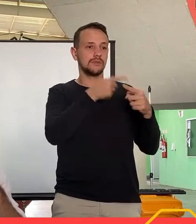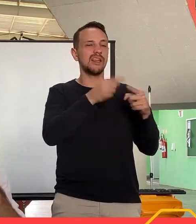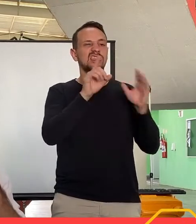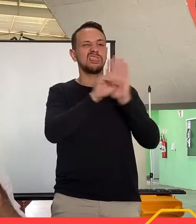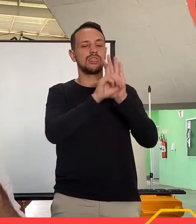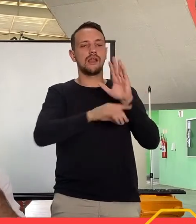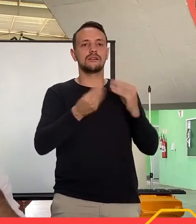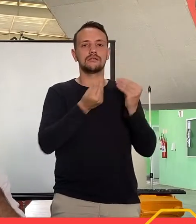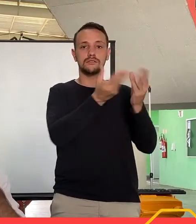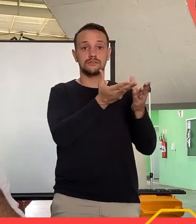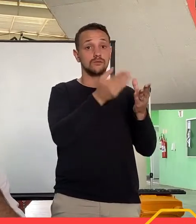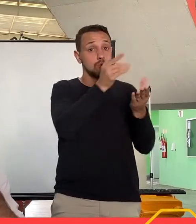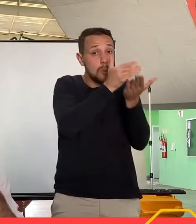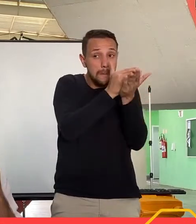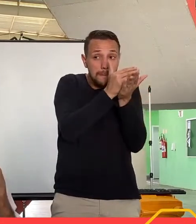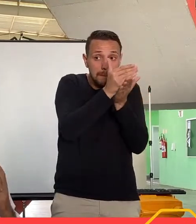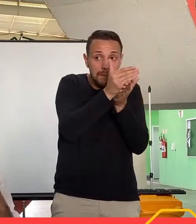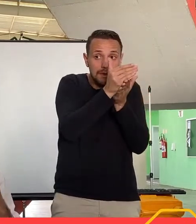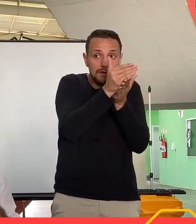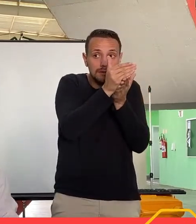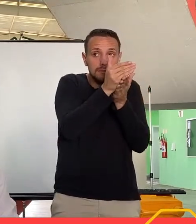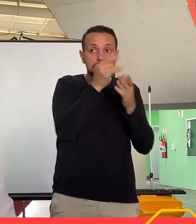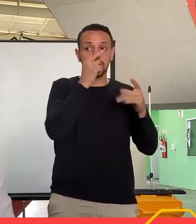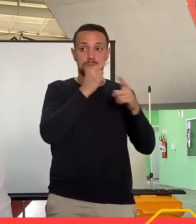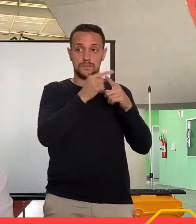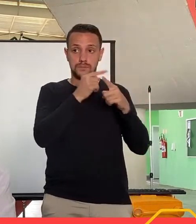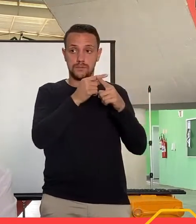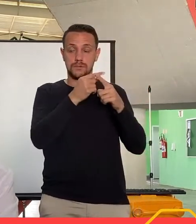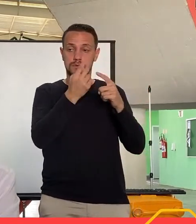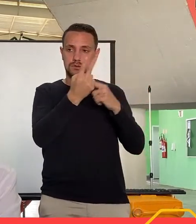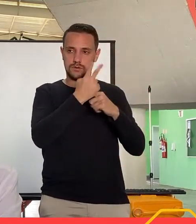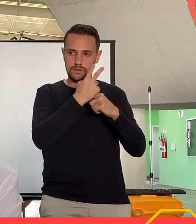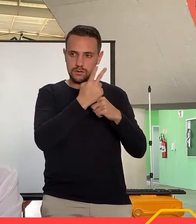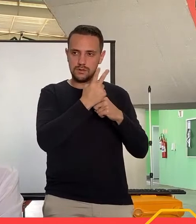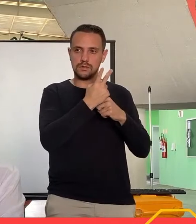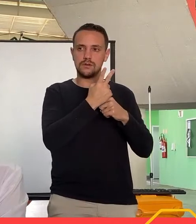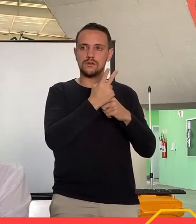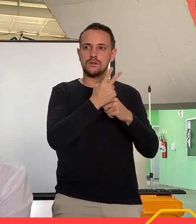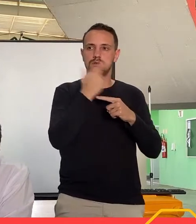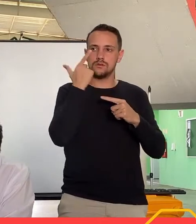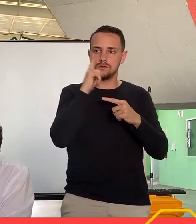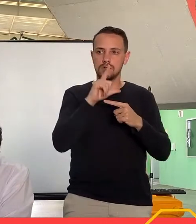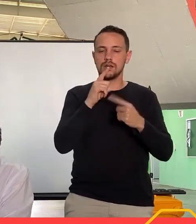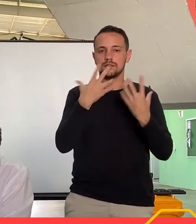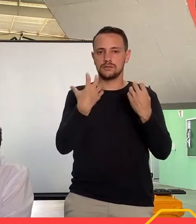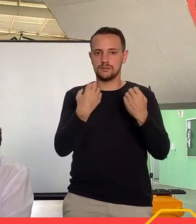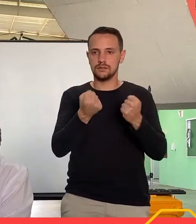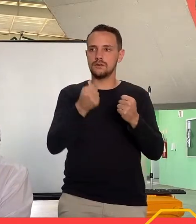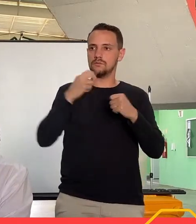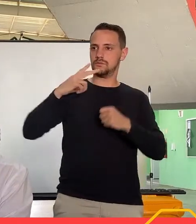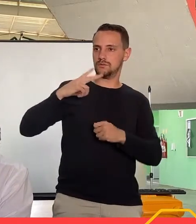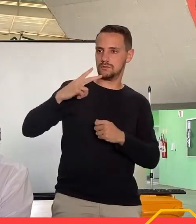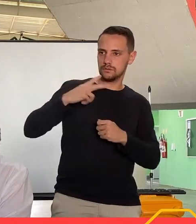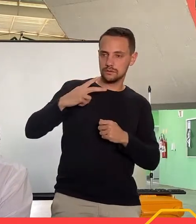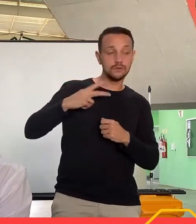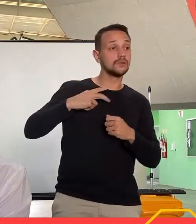Né? E esse conceito de proteção dos credores e proprietários é que